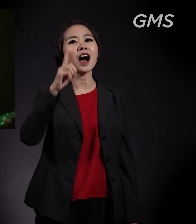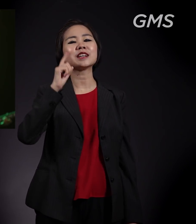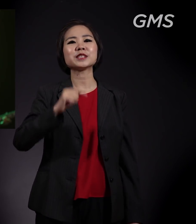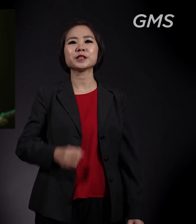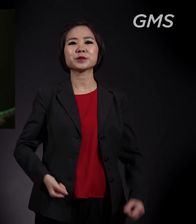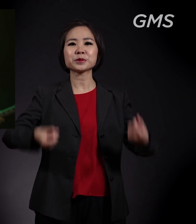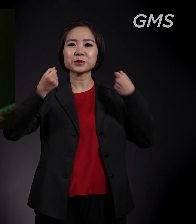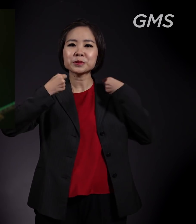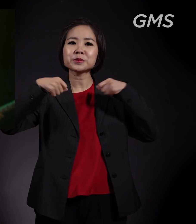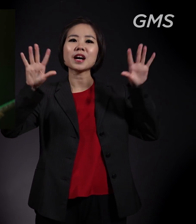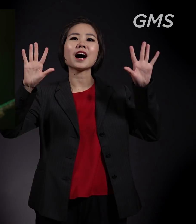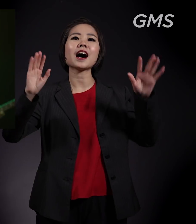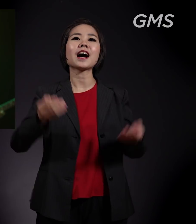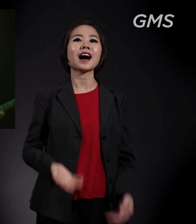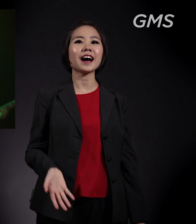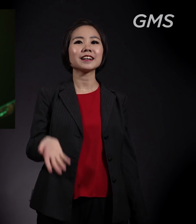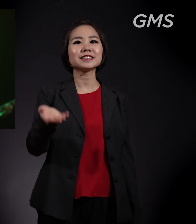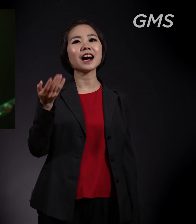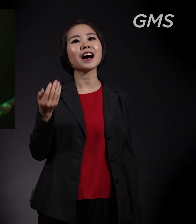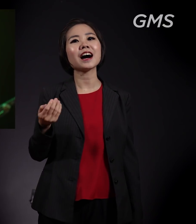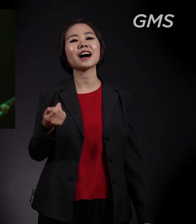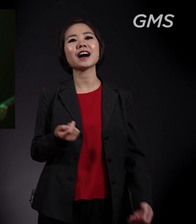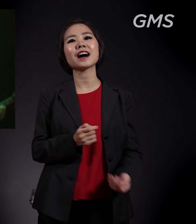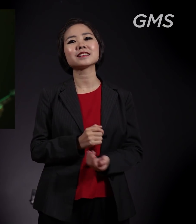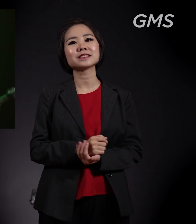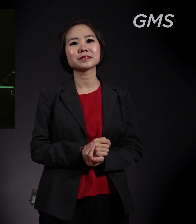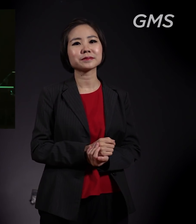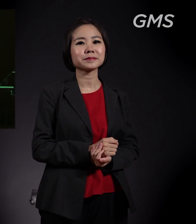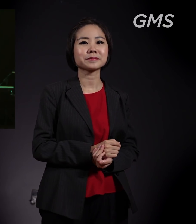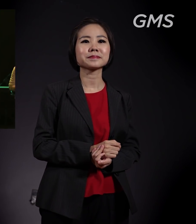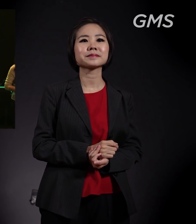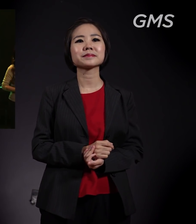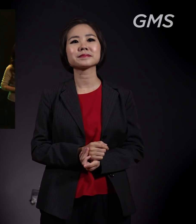semuanya itu telah ada